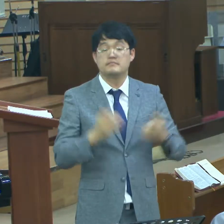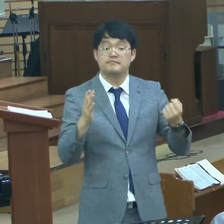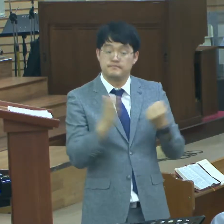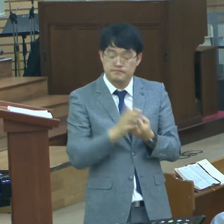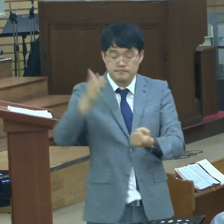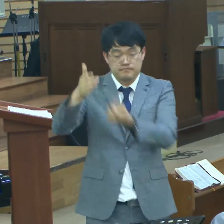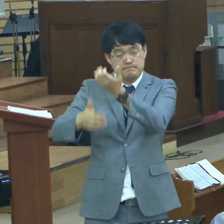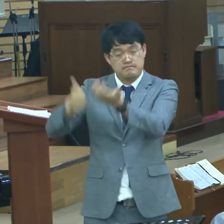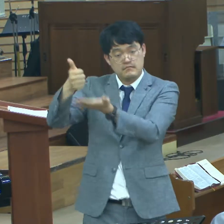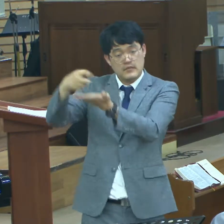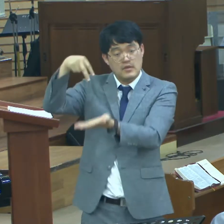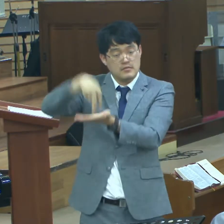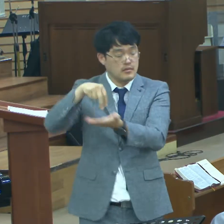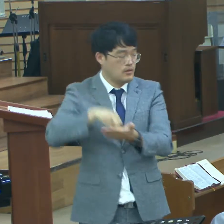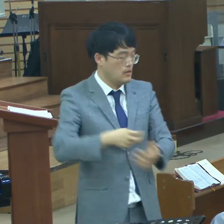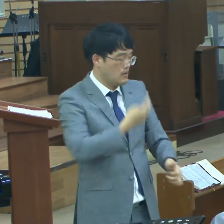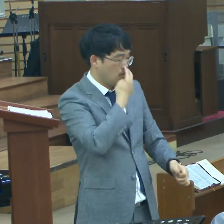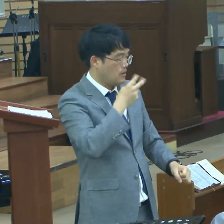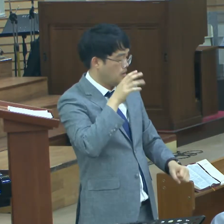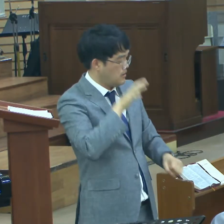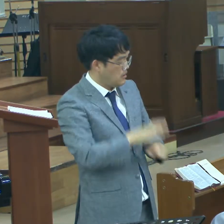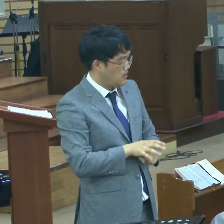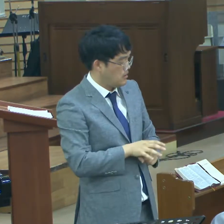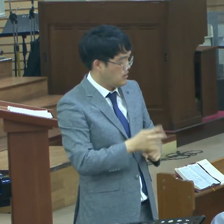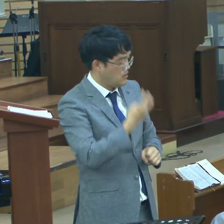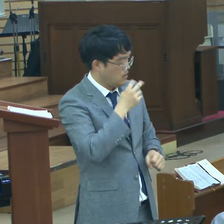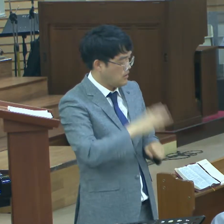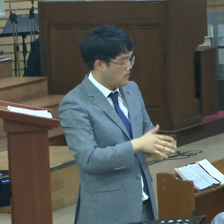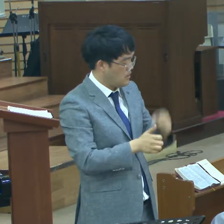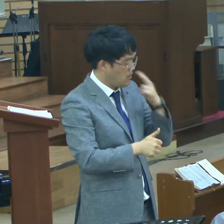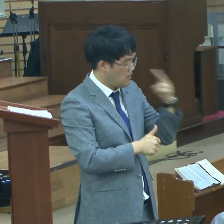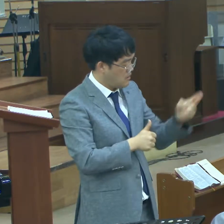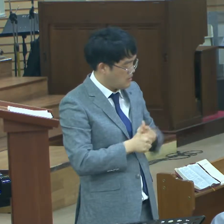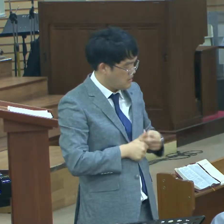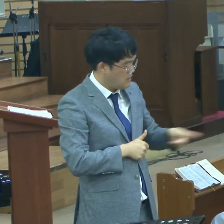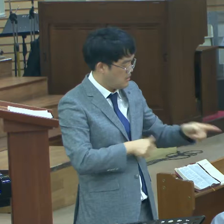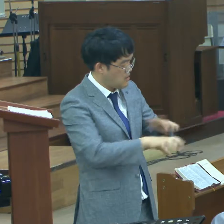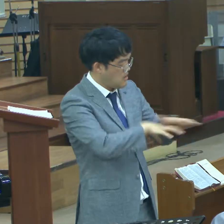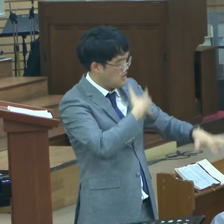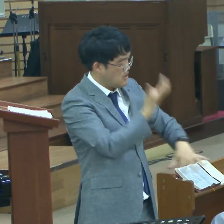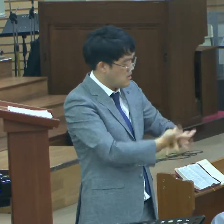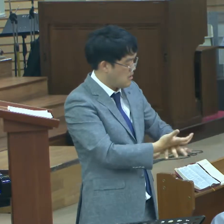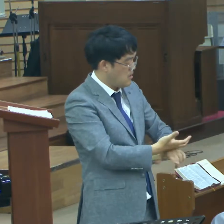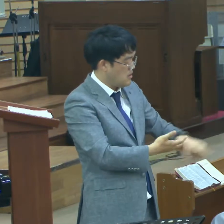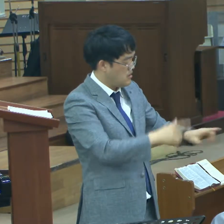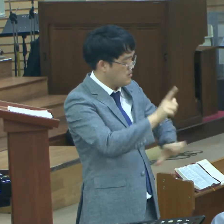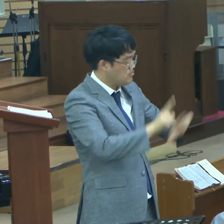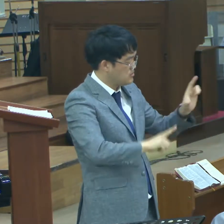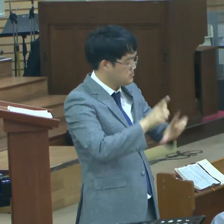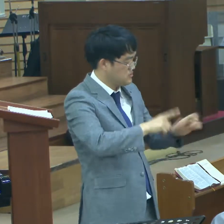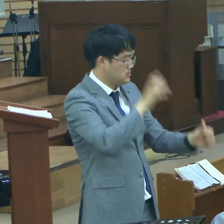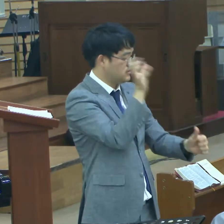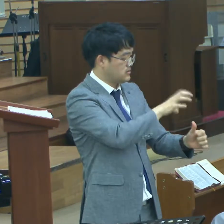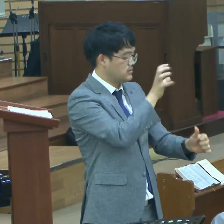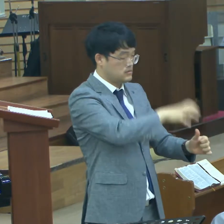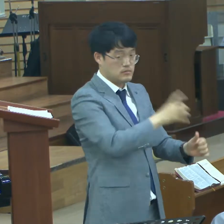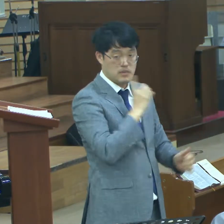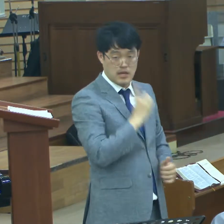하나님 입장에서는 기가 막힌 거예요. 완전 이건 뒤집은 모습이다 라고 지적을 하신